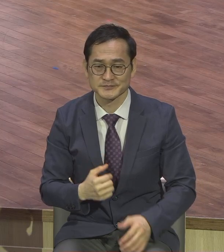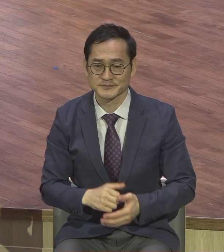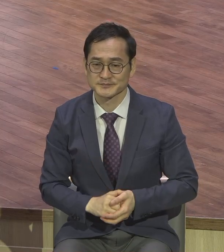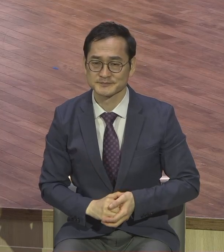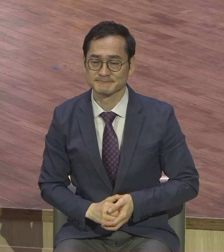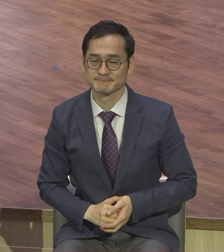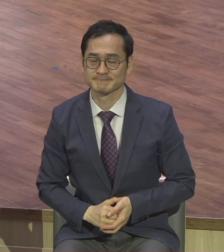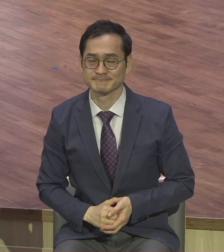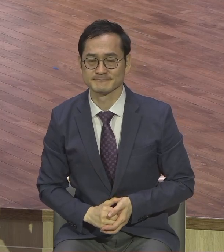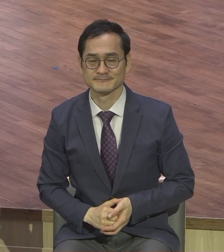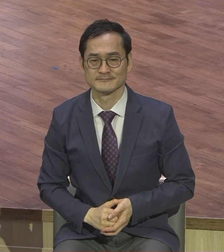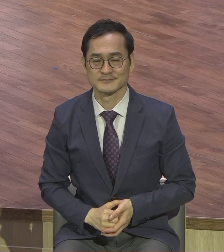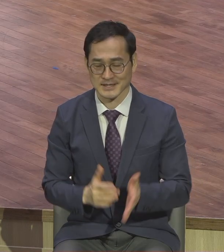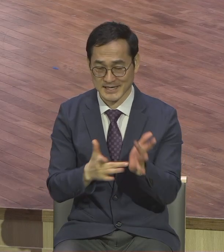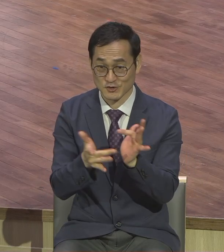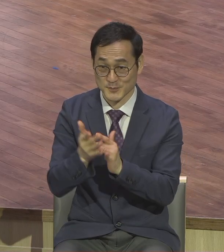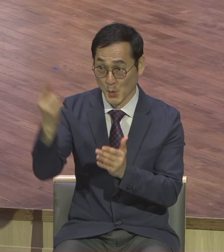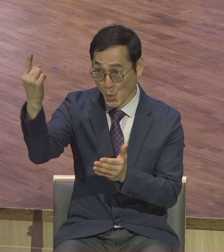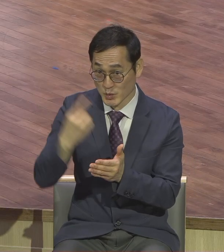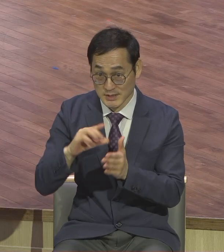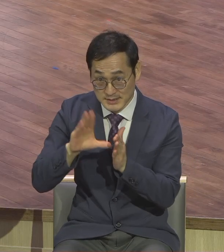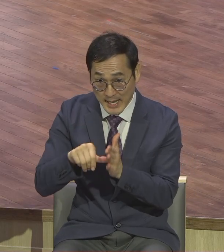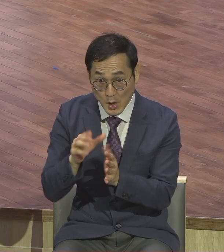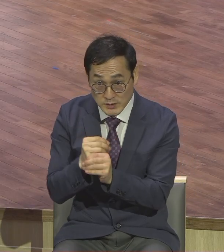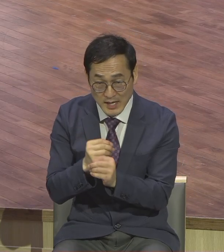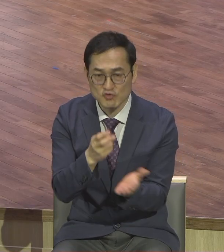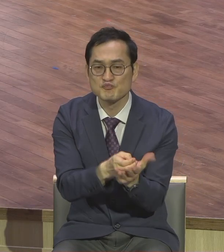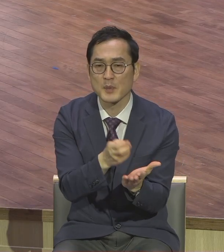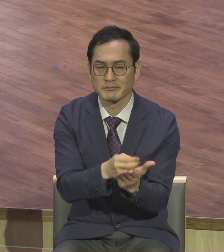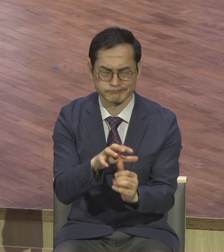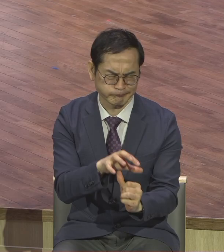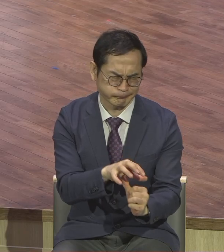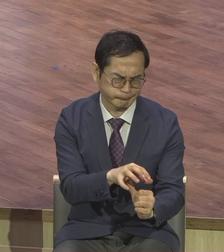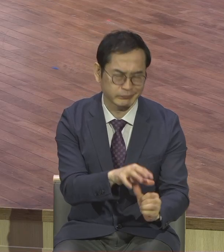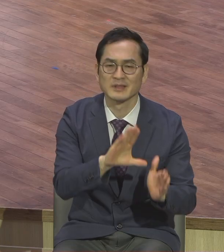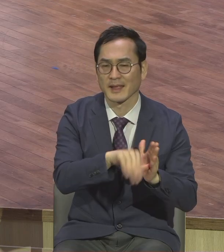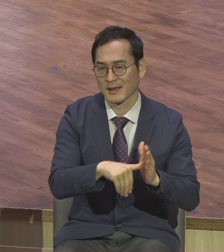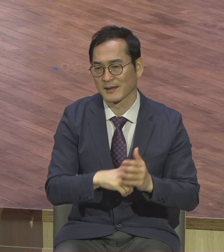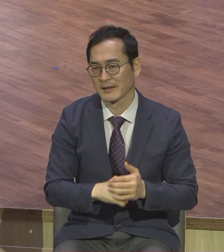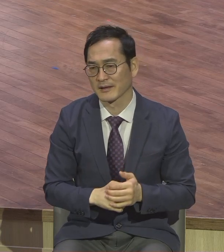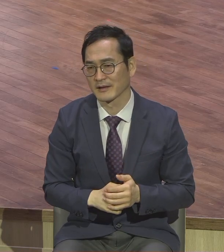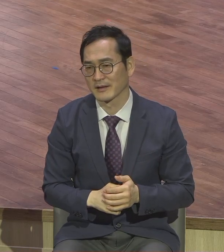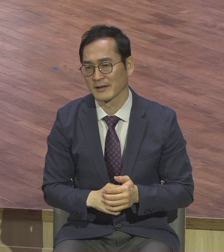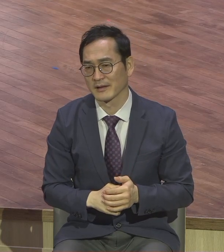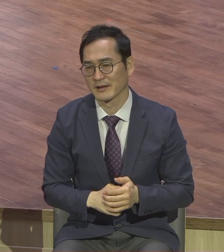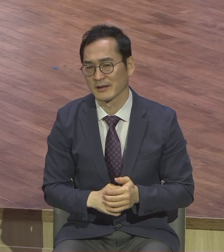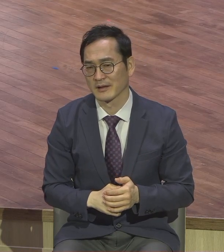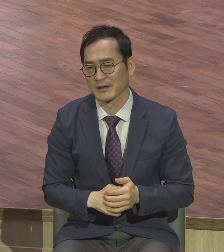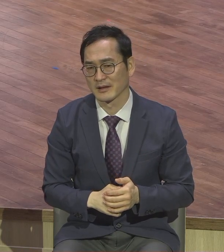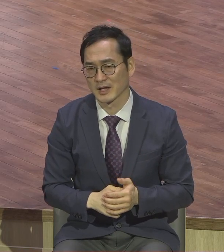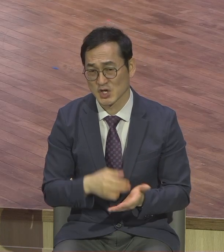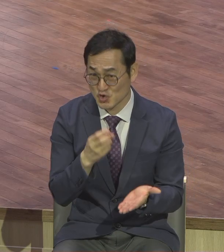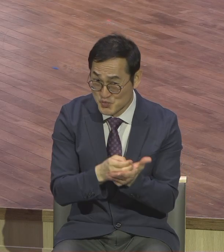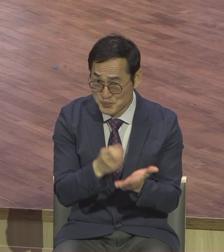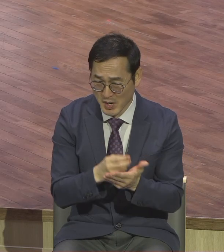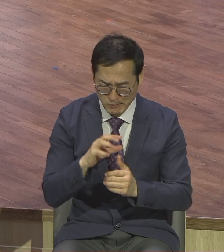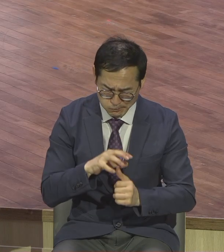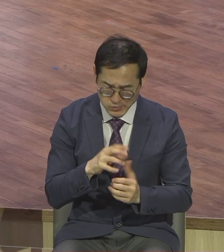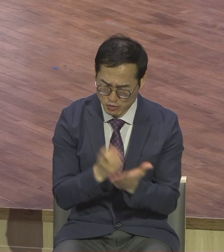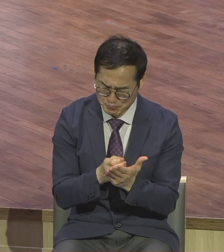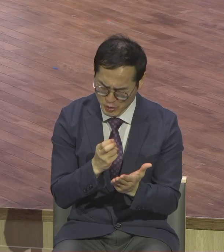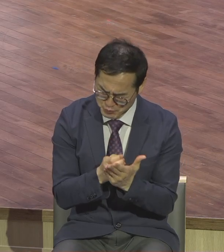예수님 오실 그때는 어느 시대냐? 율법 시대예요. 예수님 오시는 그때는 율법 시대.